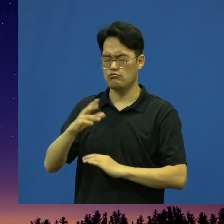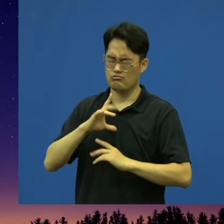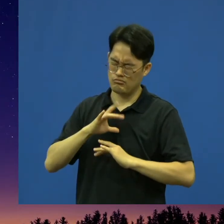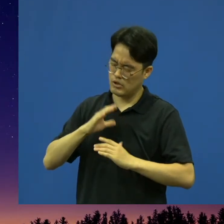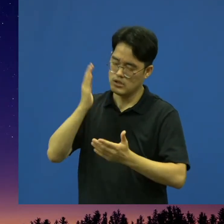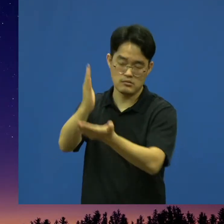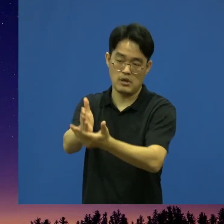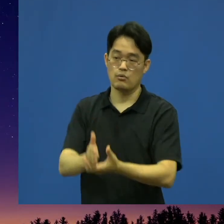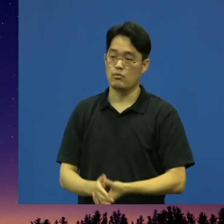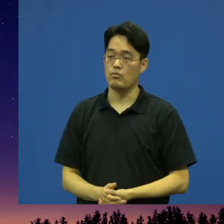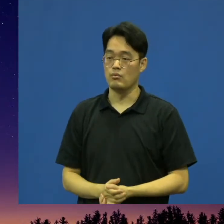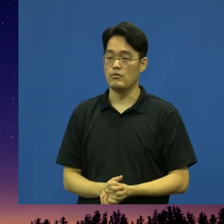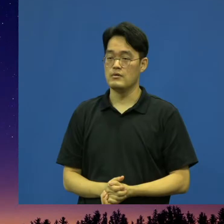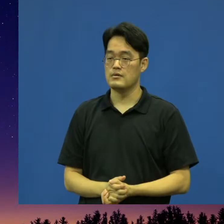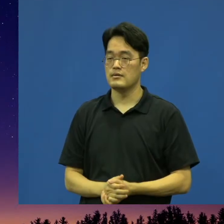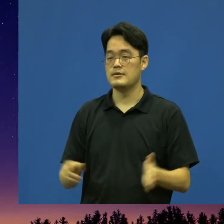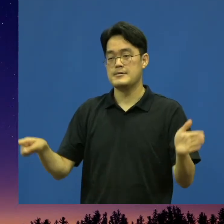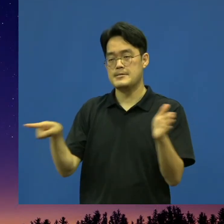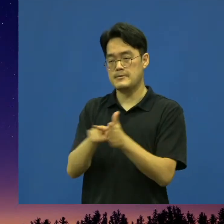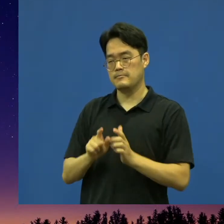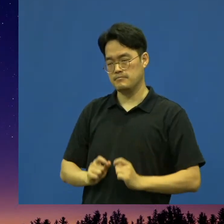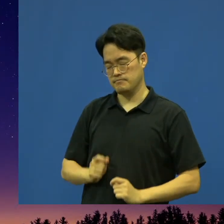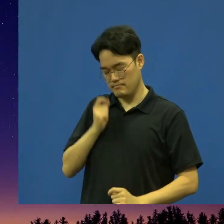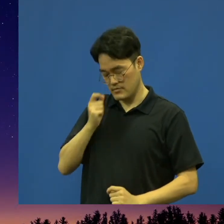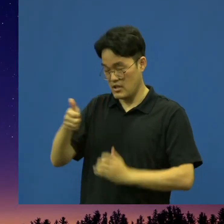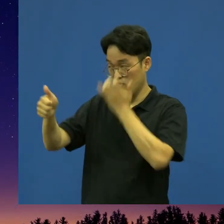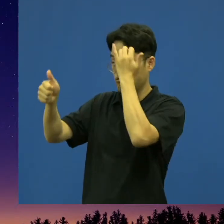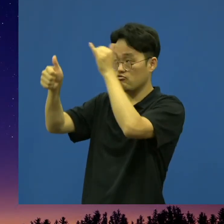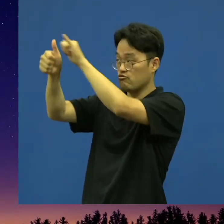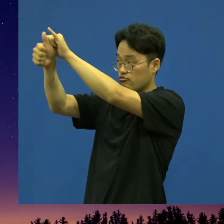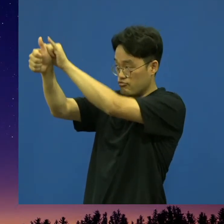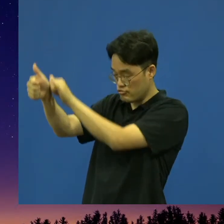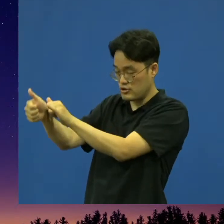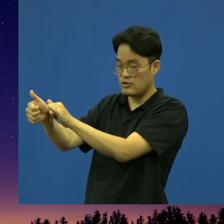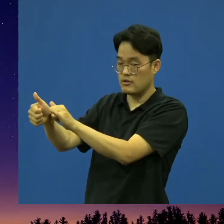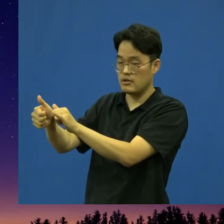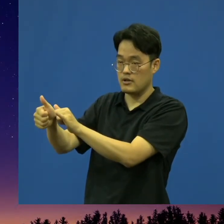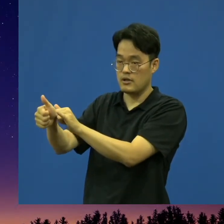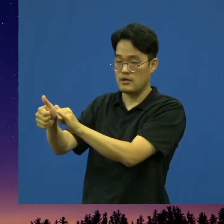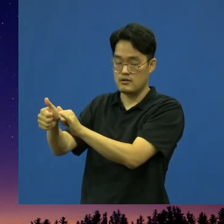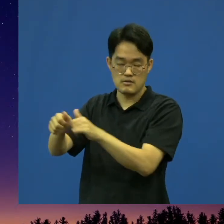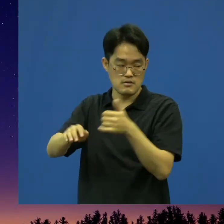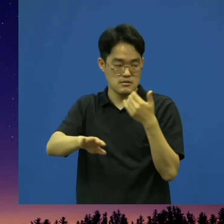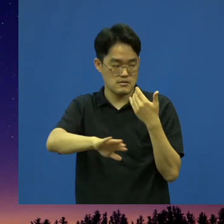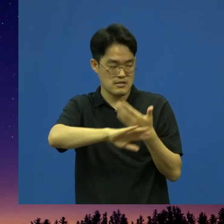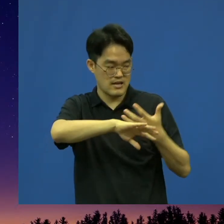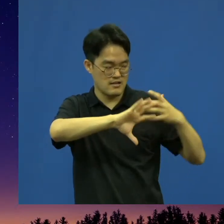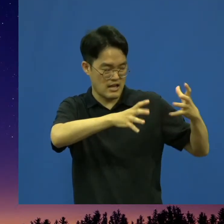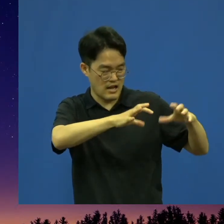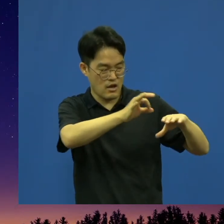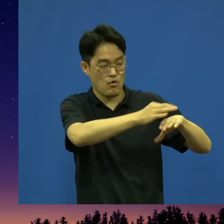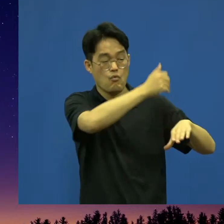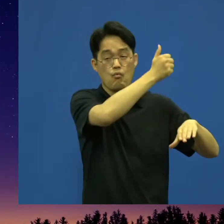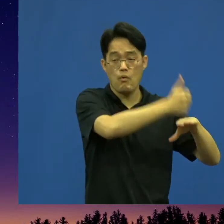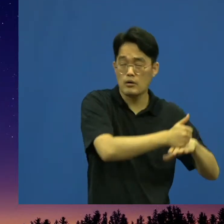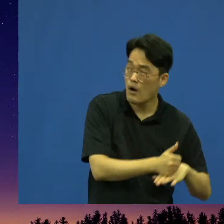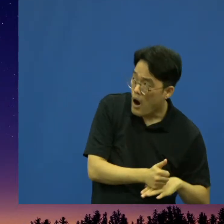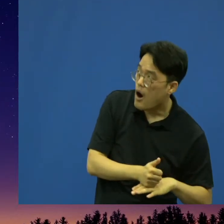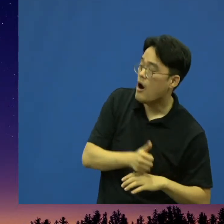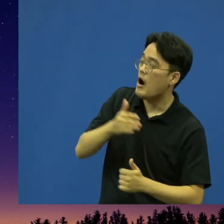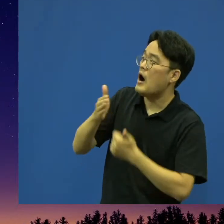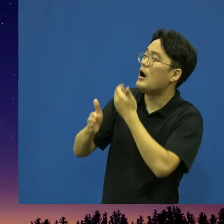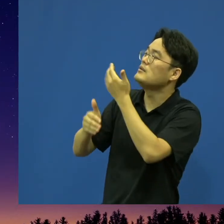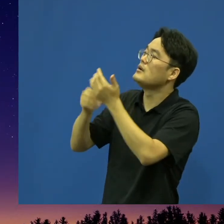않고 신실하고 충성스럽게 이방의 왕조차도 하나님의 품으로